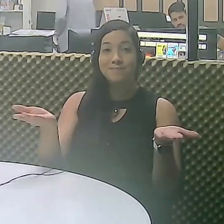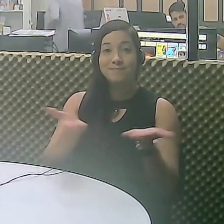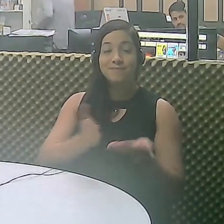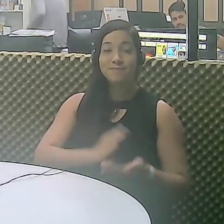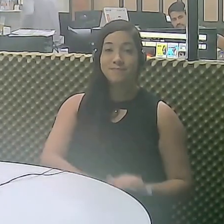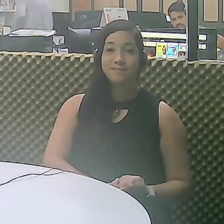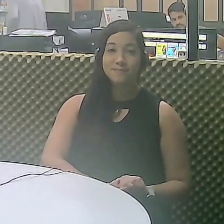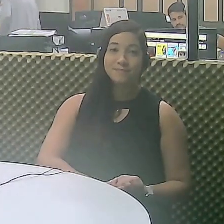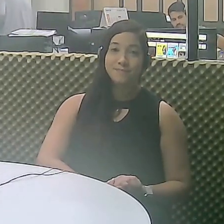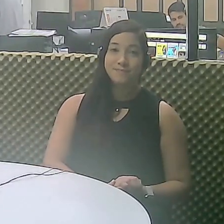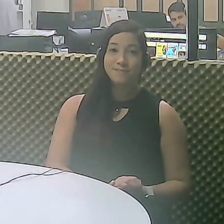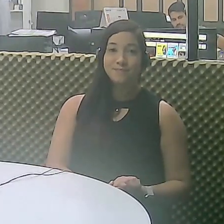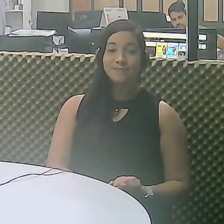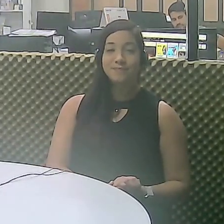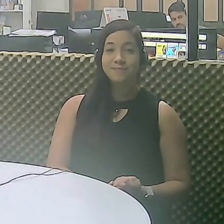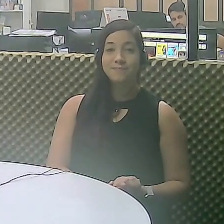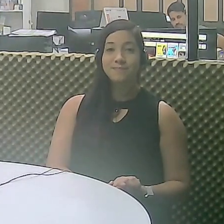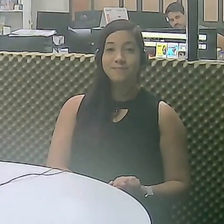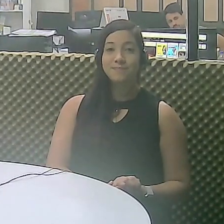hoje.